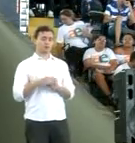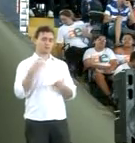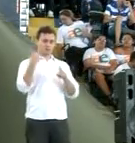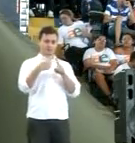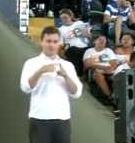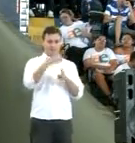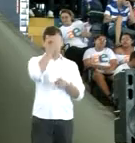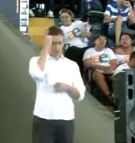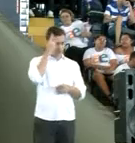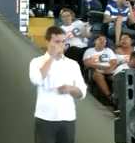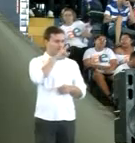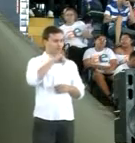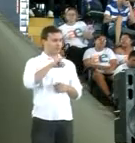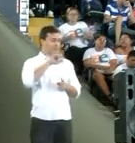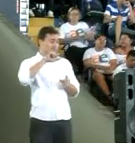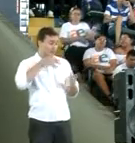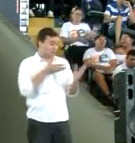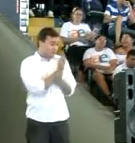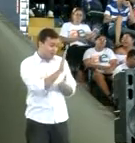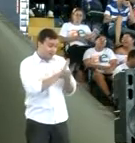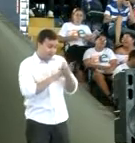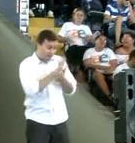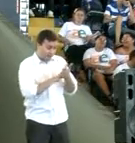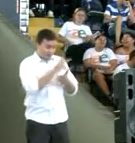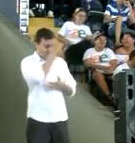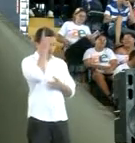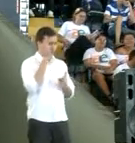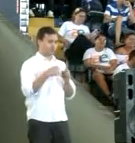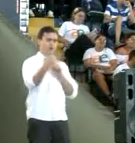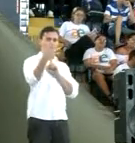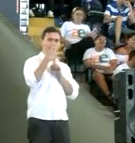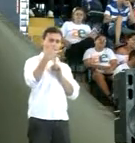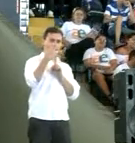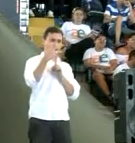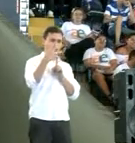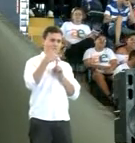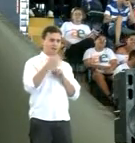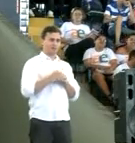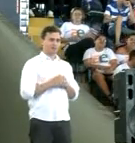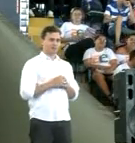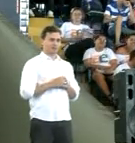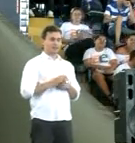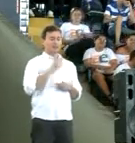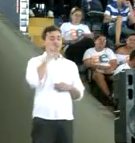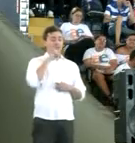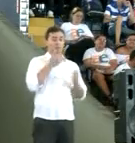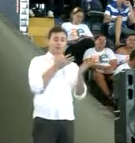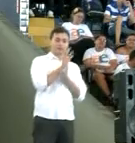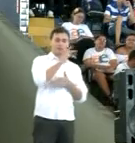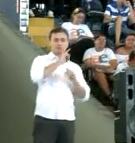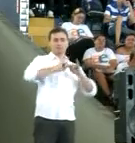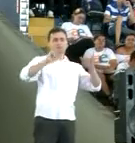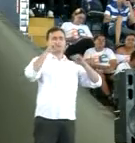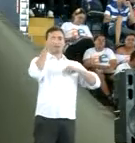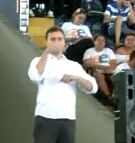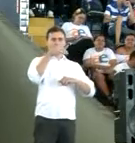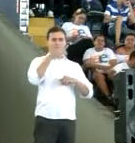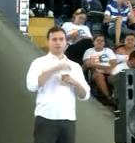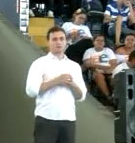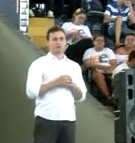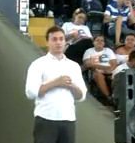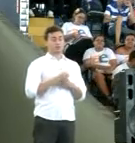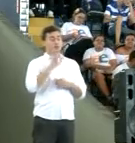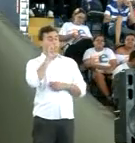tinha sido matemática. Mas se eu não passasse, eu ia dizer o quê? Foi veterinária, que é o curso mais concorrido, né? Então você tinha